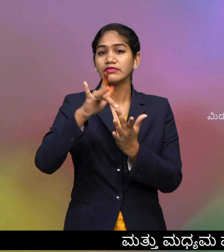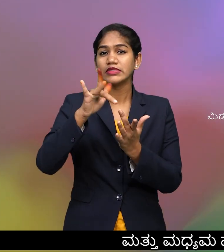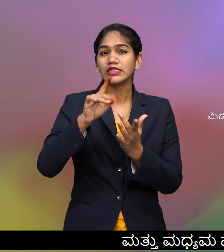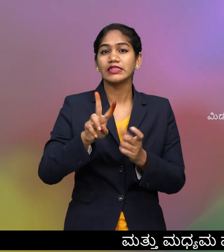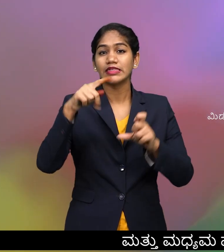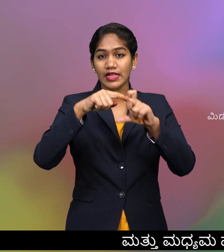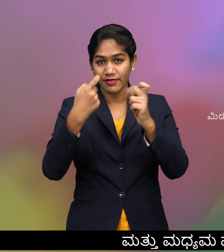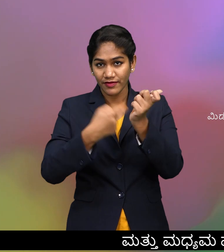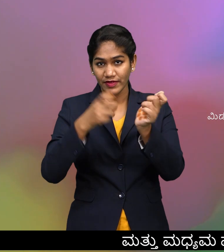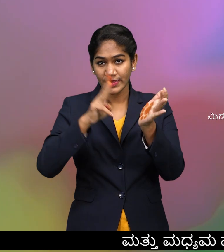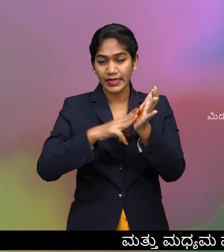ಅನ್ನು ಹೊಂದಿದೆ.